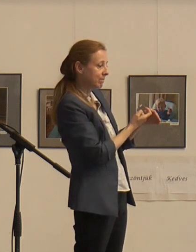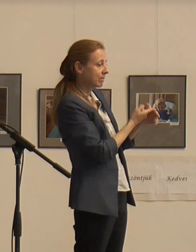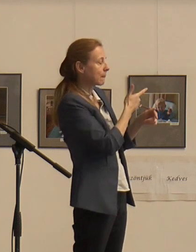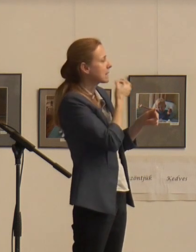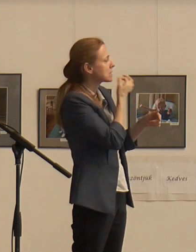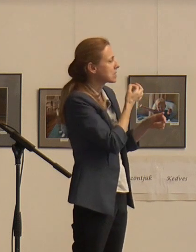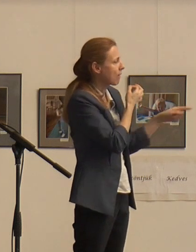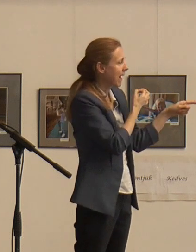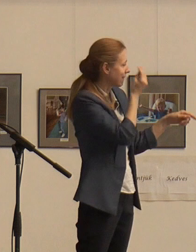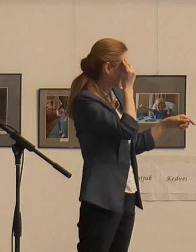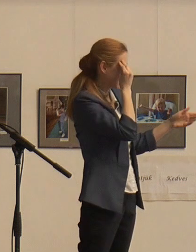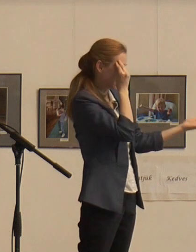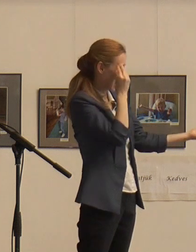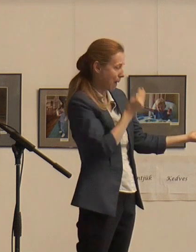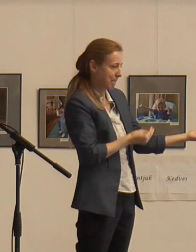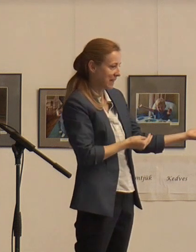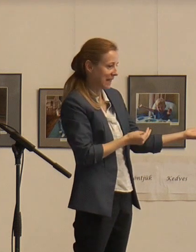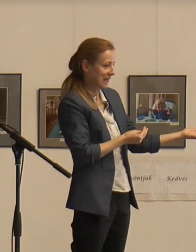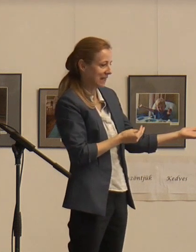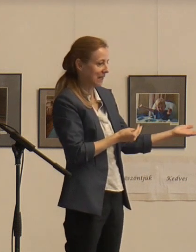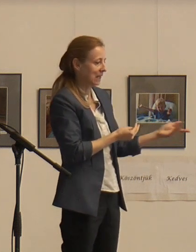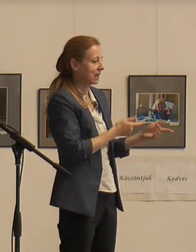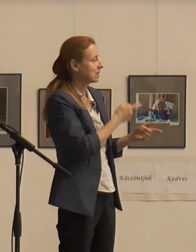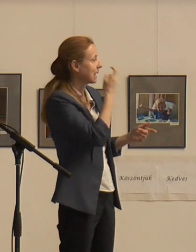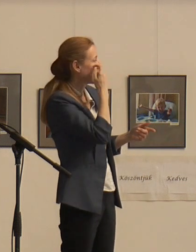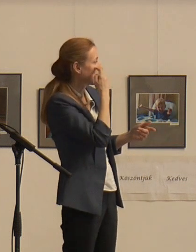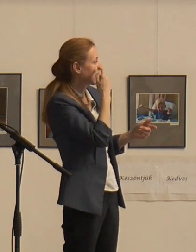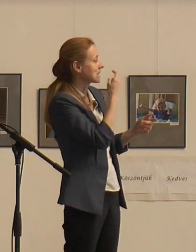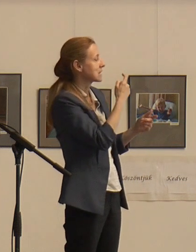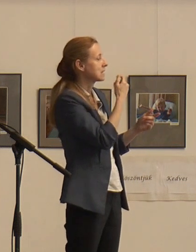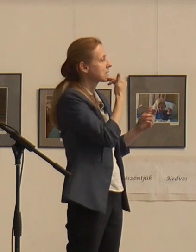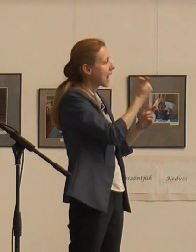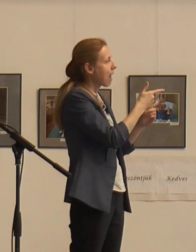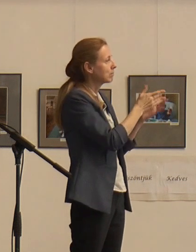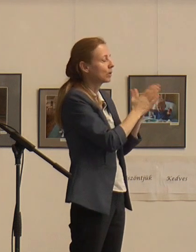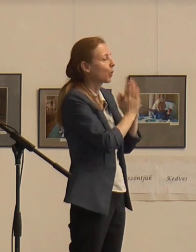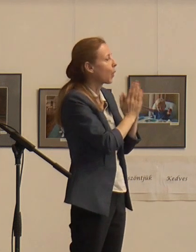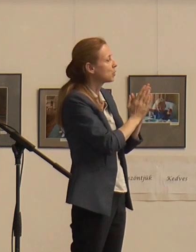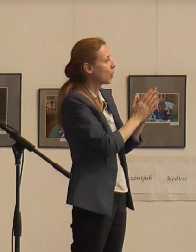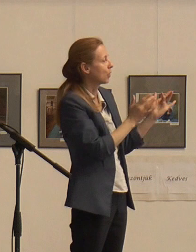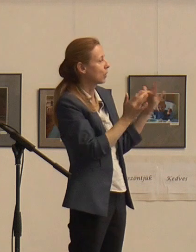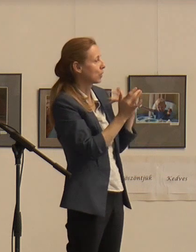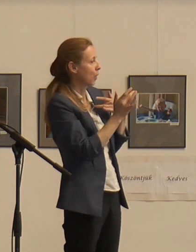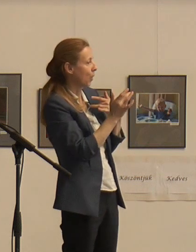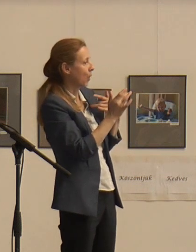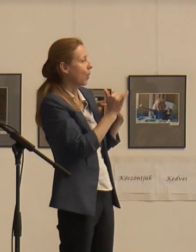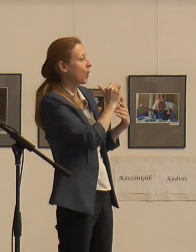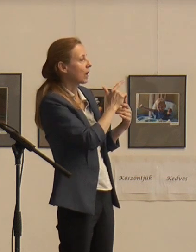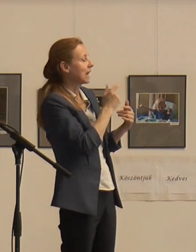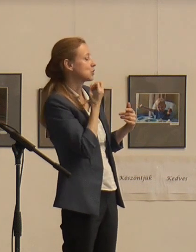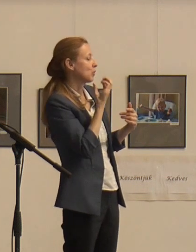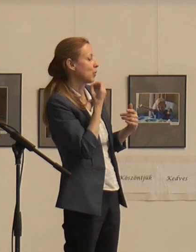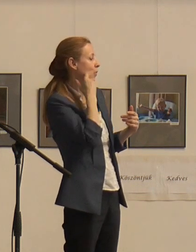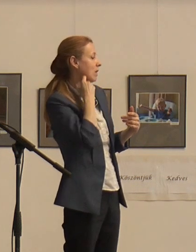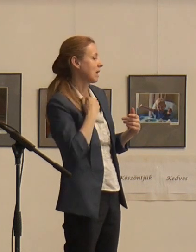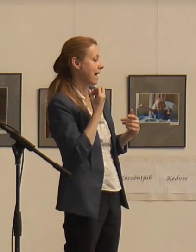szavát nem értem, kézzel szemmel könyöröm. S lögtett vékony nyakán az